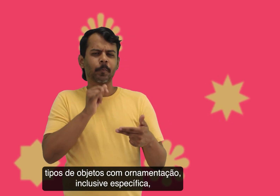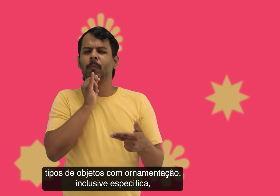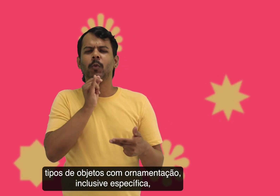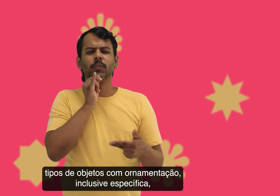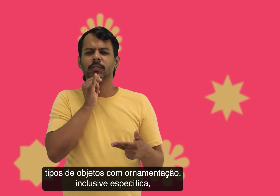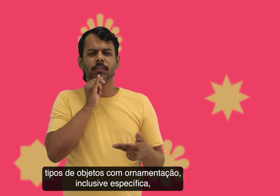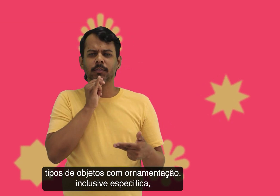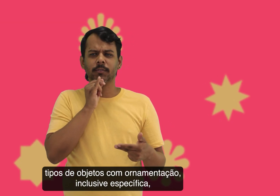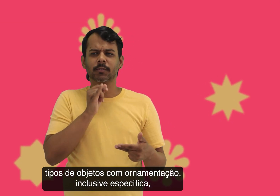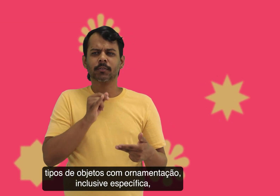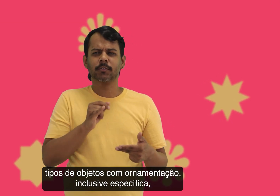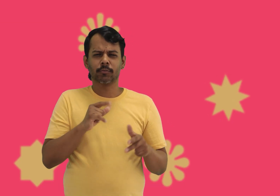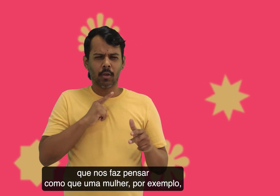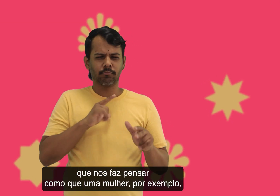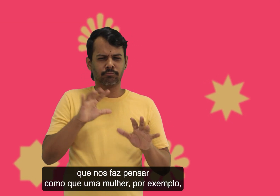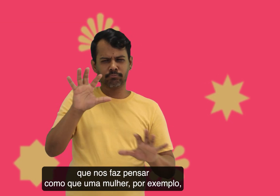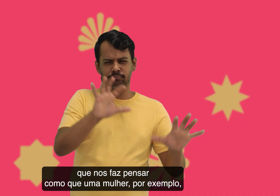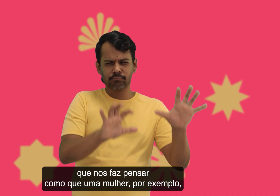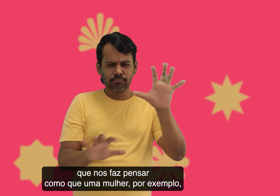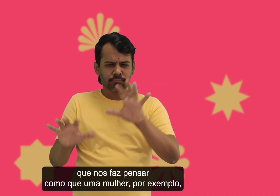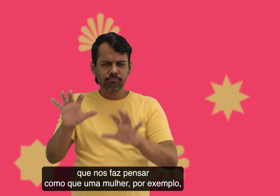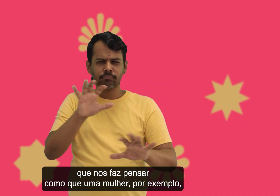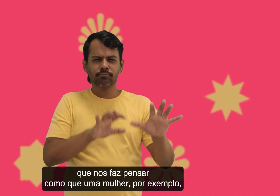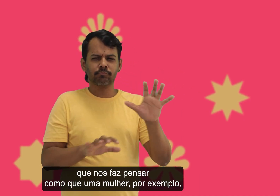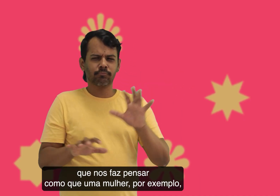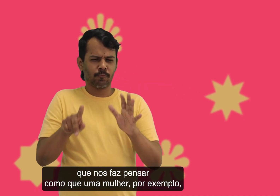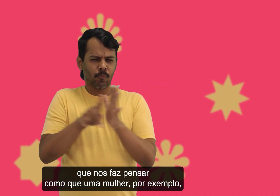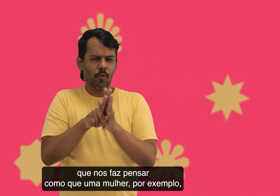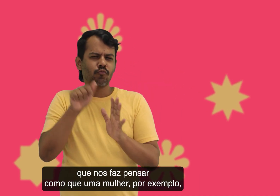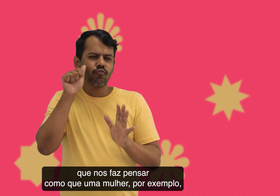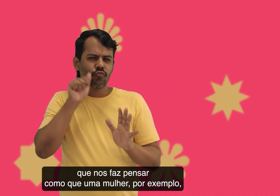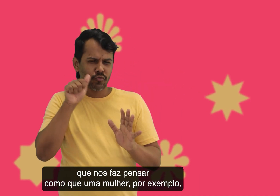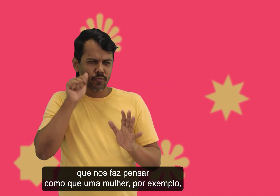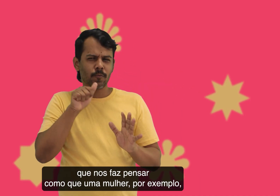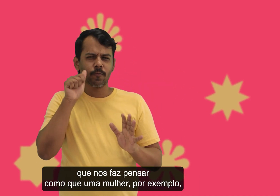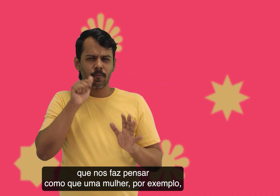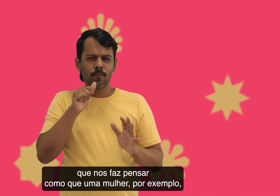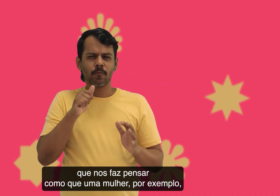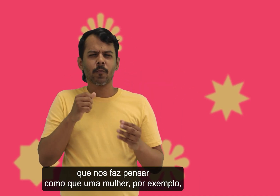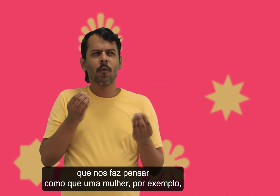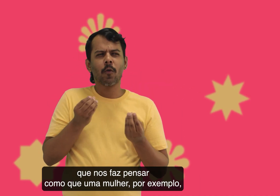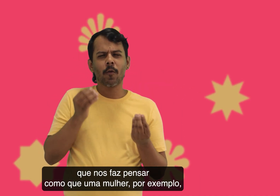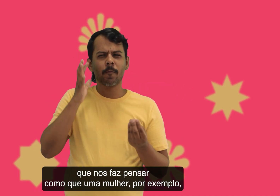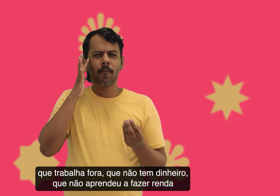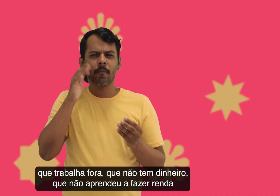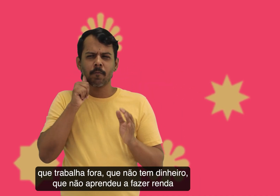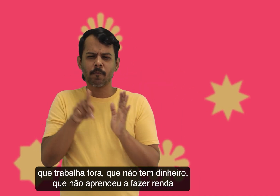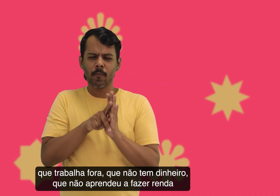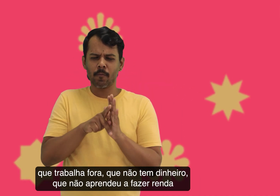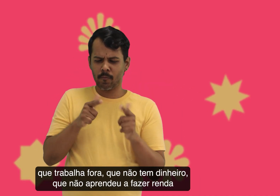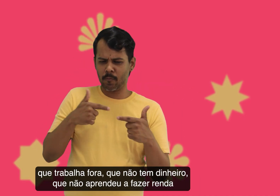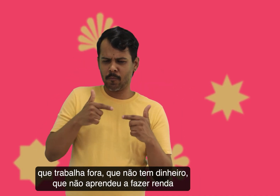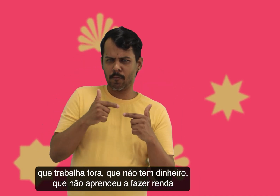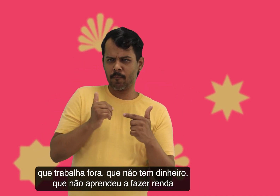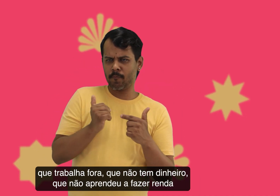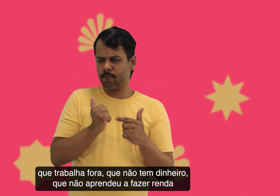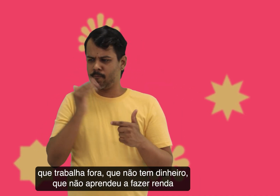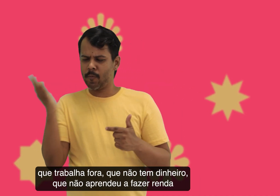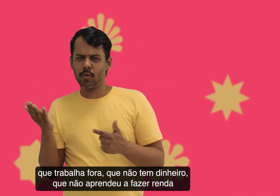inclusive, específica, que nos faz pensar como que uma mulher, por exemplo, que trabalha fora, que não